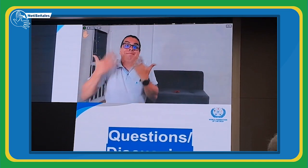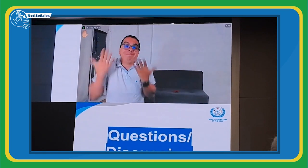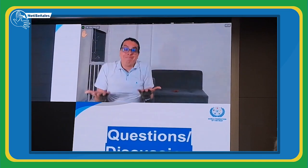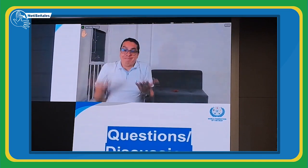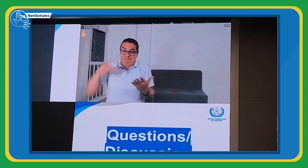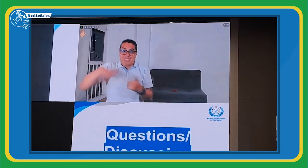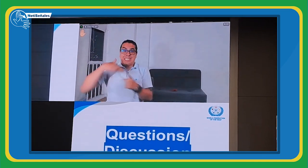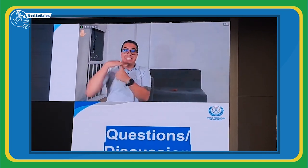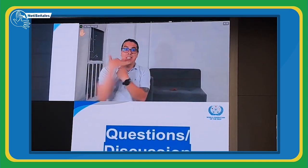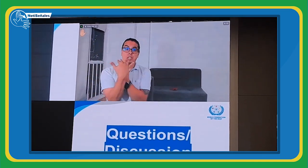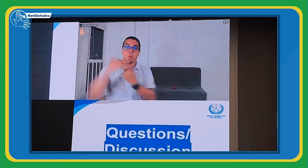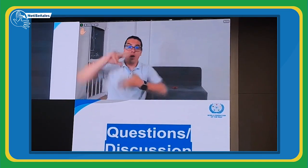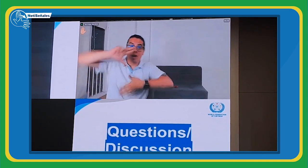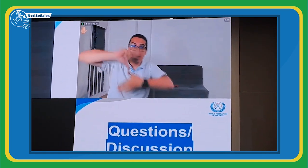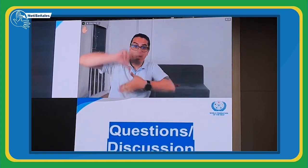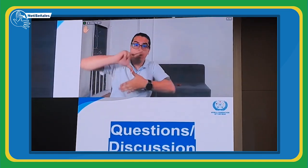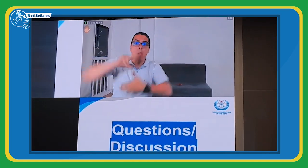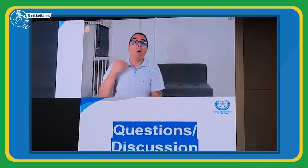Gracias.